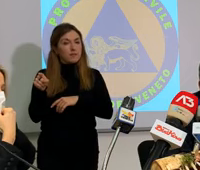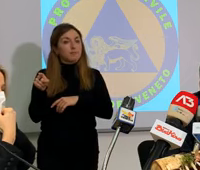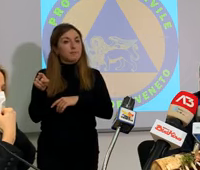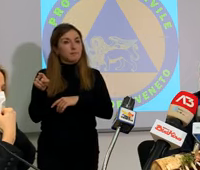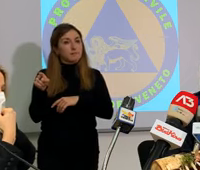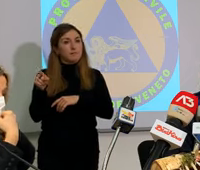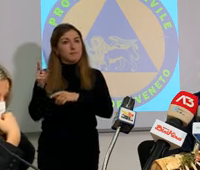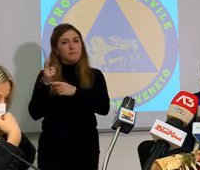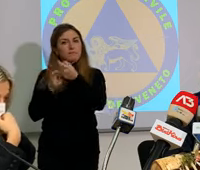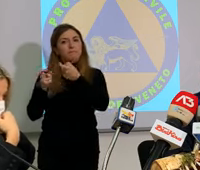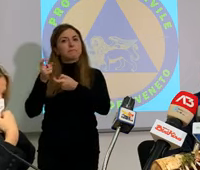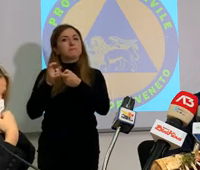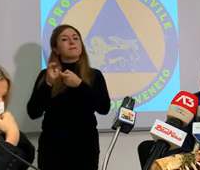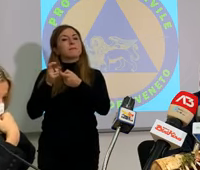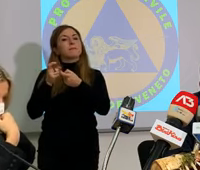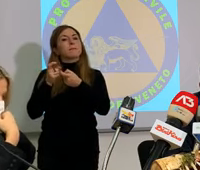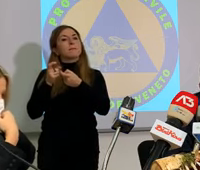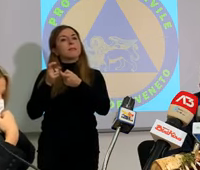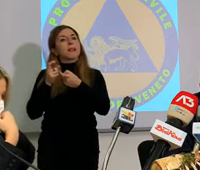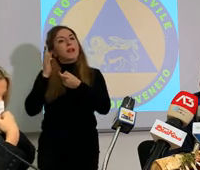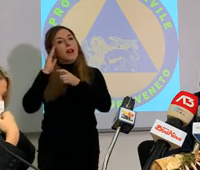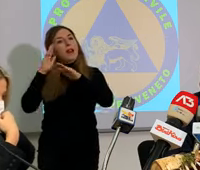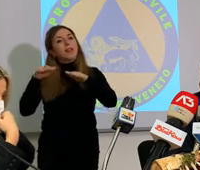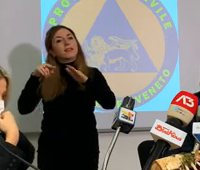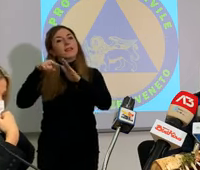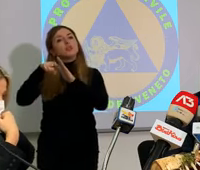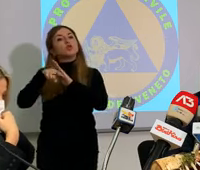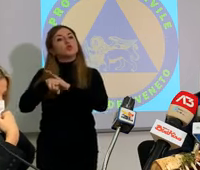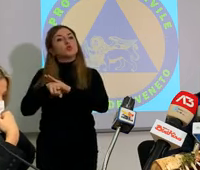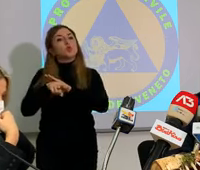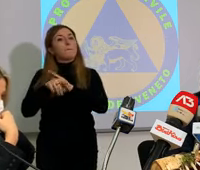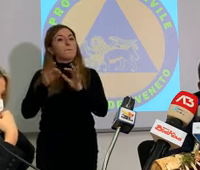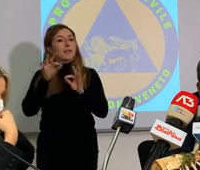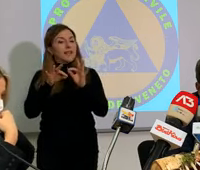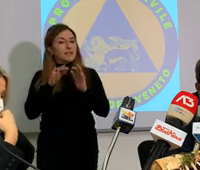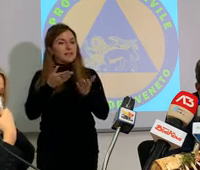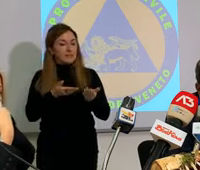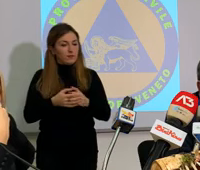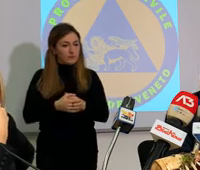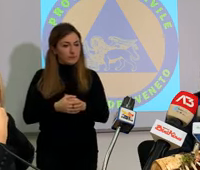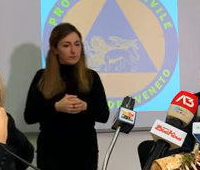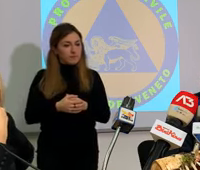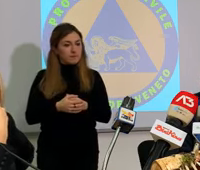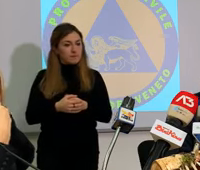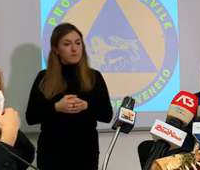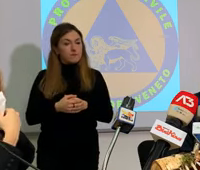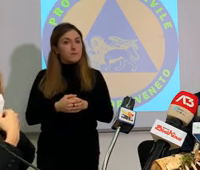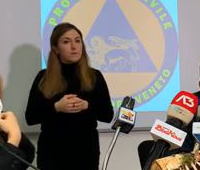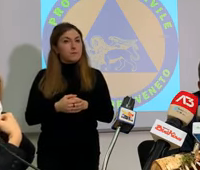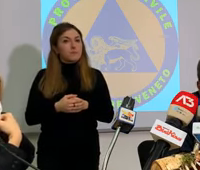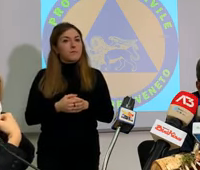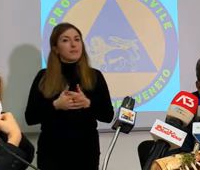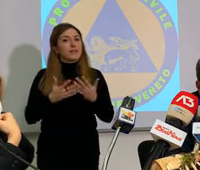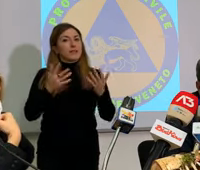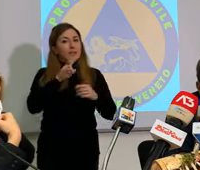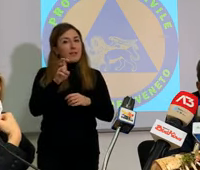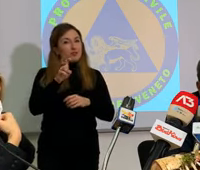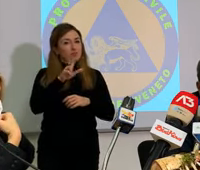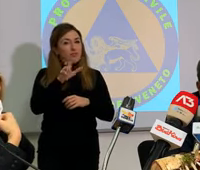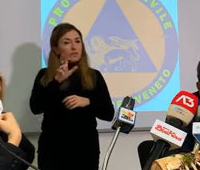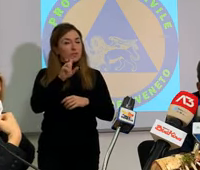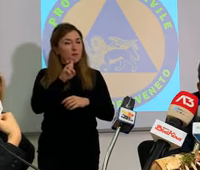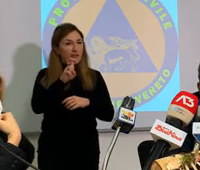riconversione di lenti subintensivi cosa vuol dire questo vuol dire che di 320 letti su intensivi li